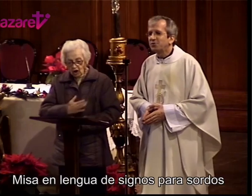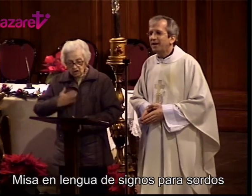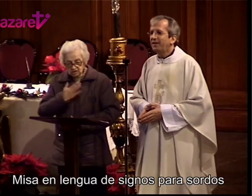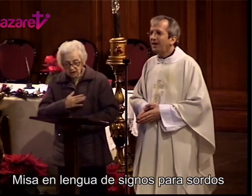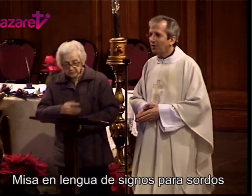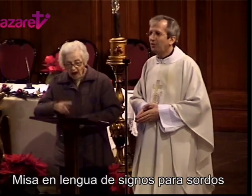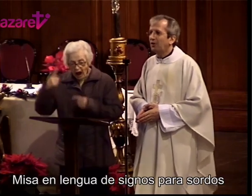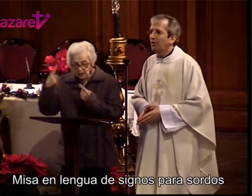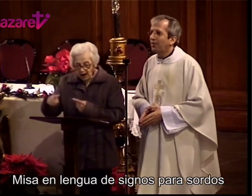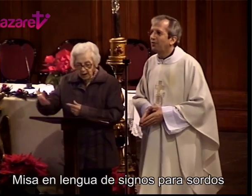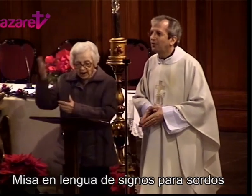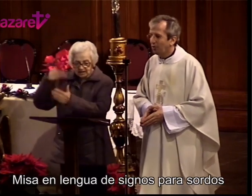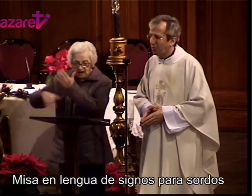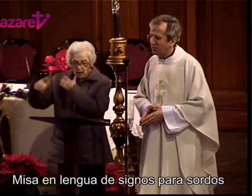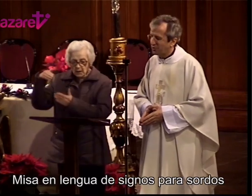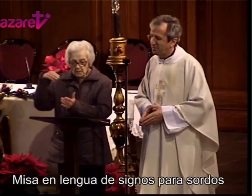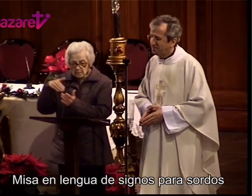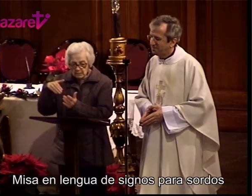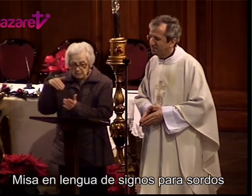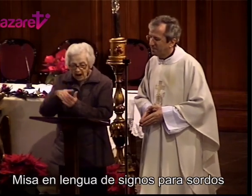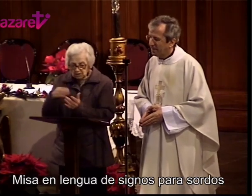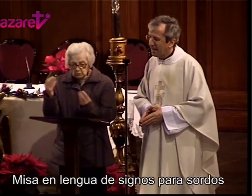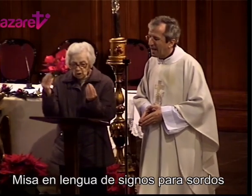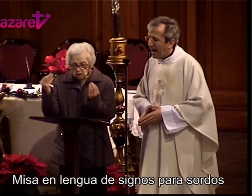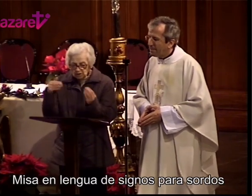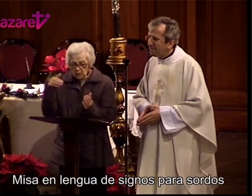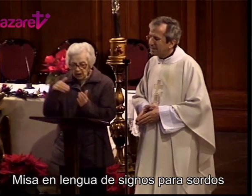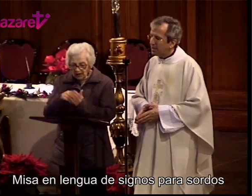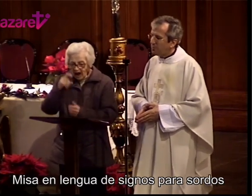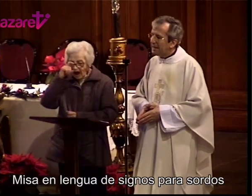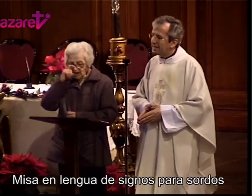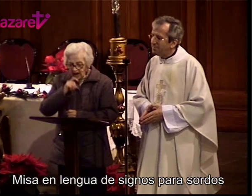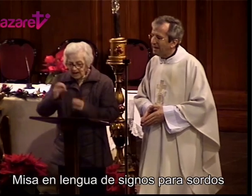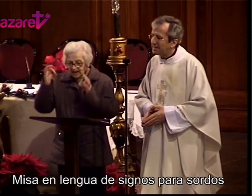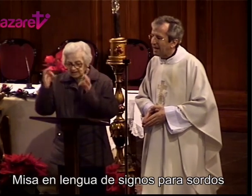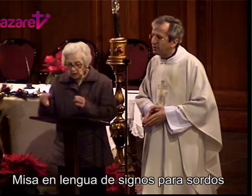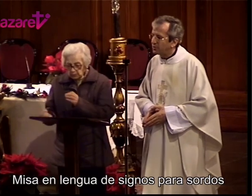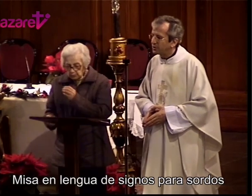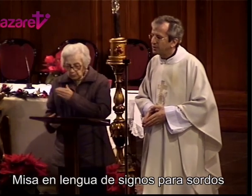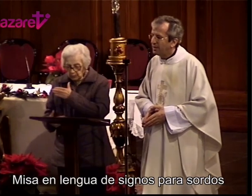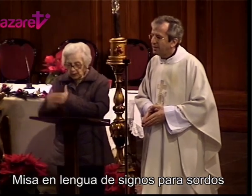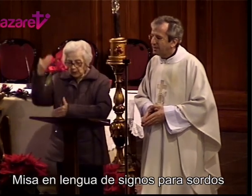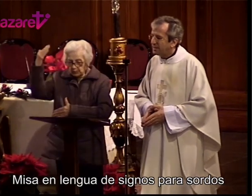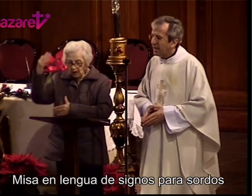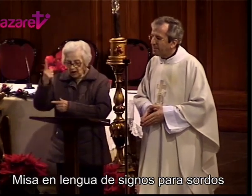Escuchadla con el corazón gozoso. Habían pasado miles y miles de años desde que al